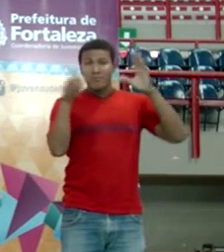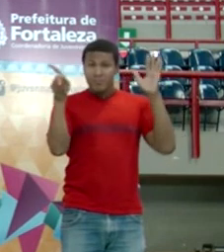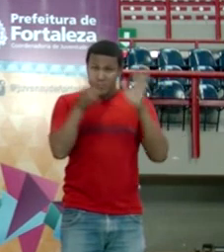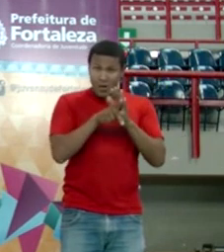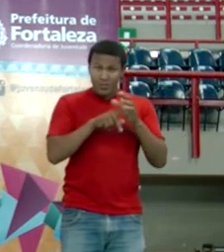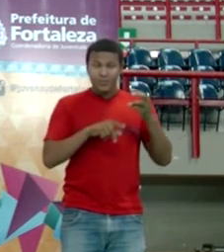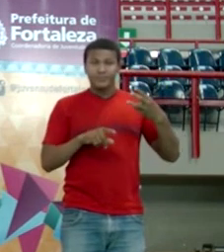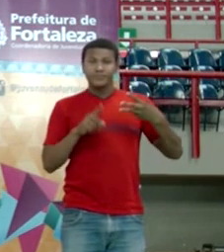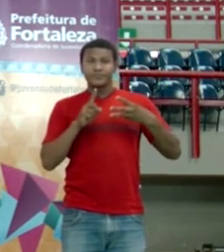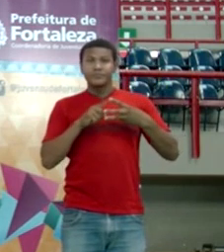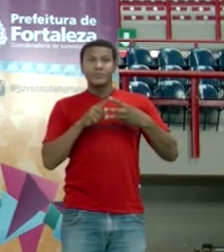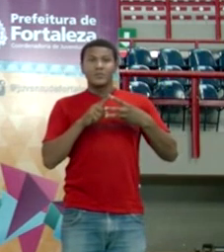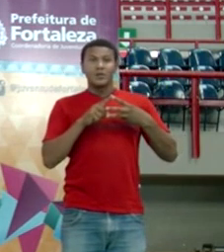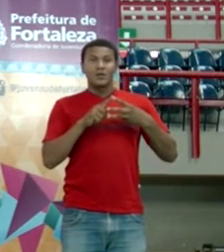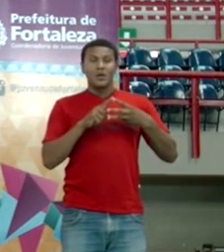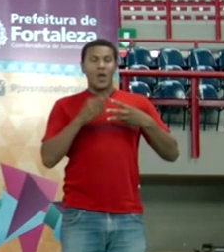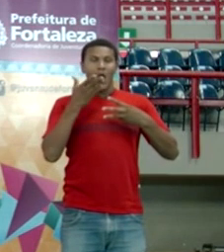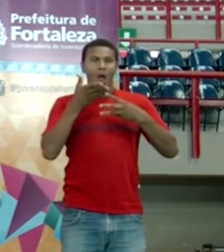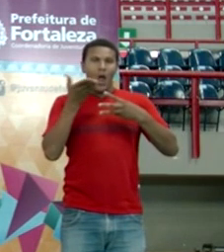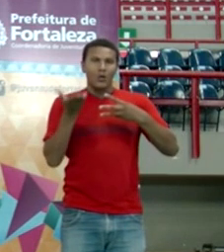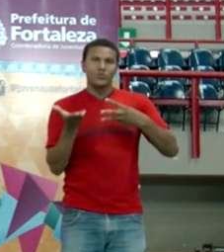fisiológicas. Uma é a altura.